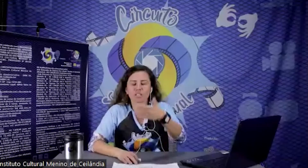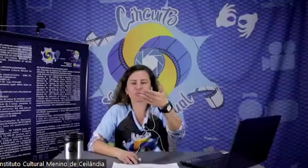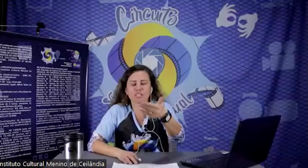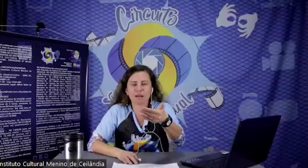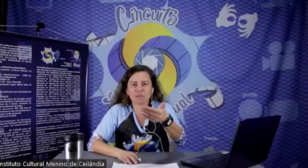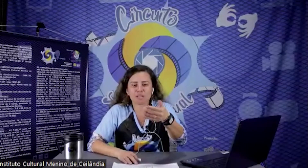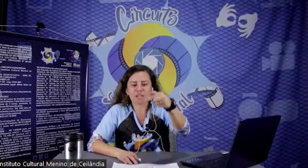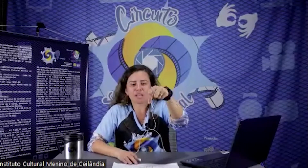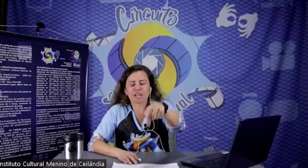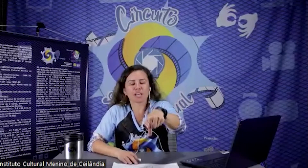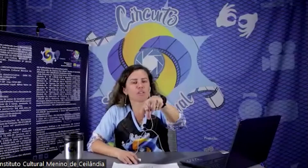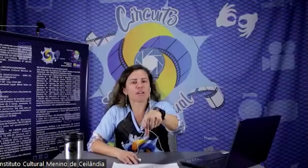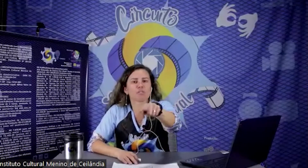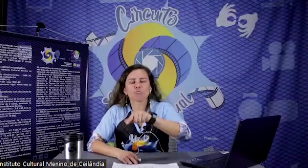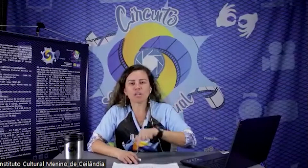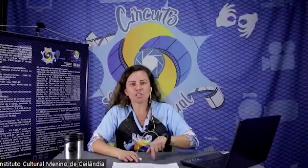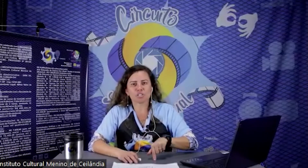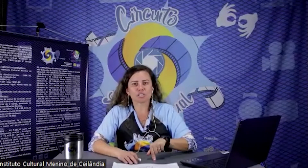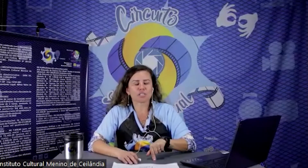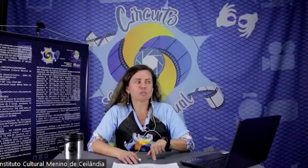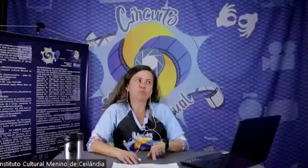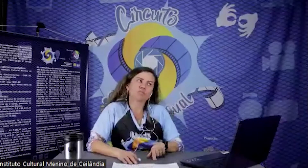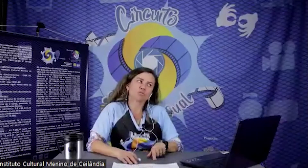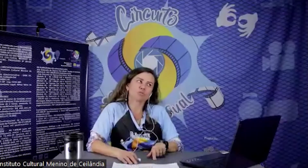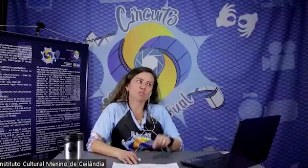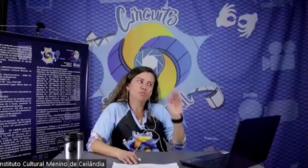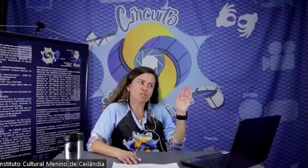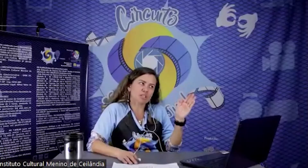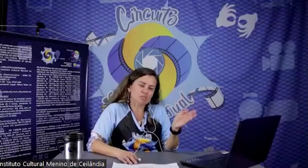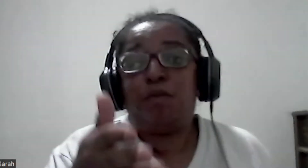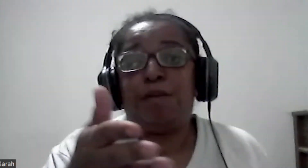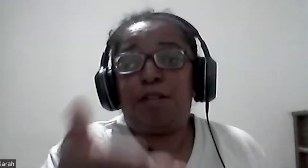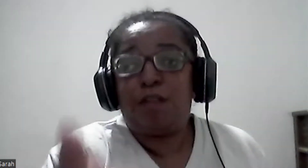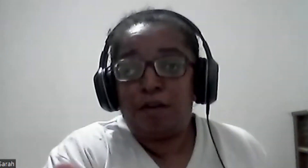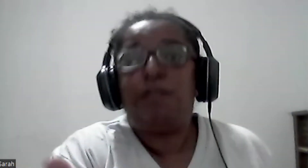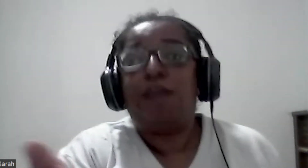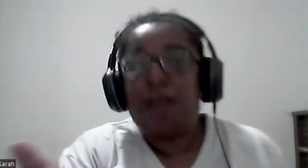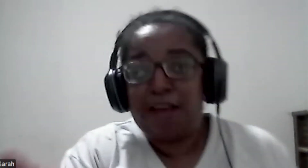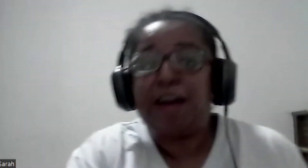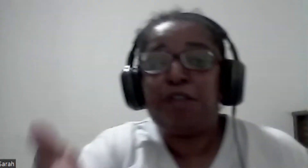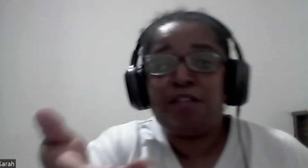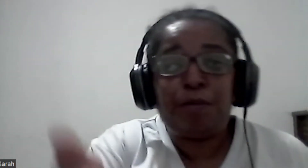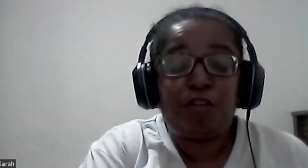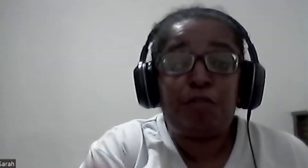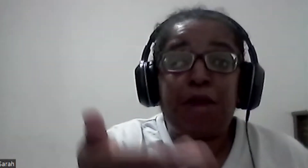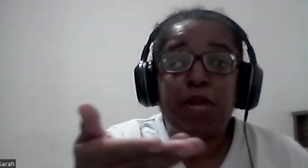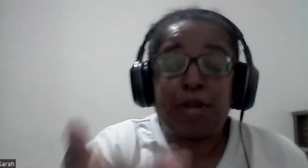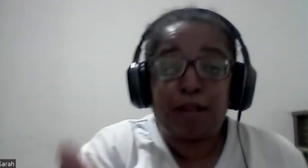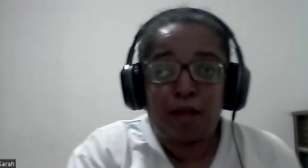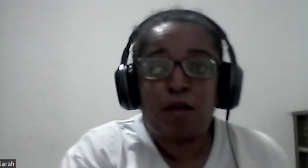não sabe que aquele horário não é o do lanche. Professor, se você não disser... Aconteceu um episódio bem interessante, que eu